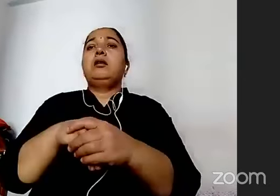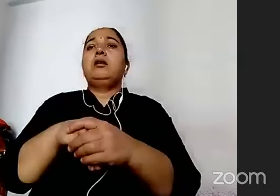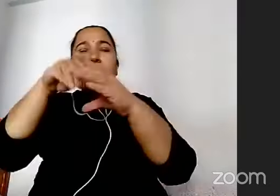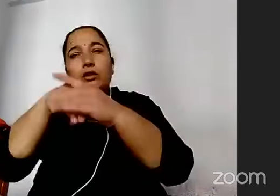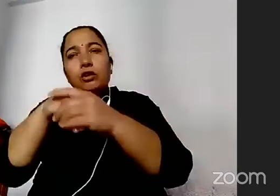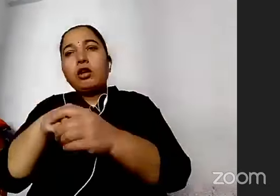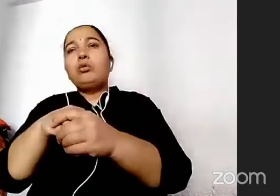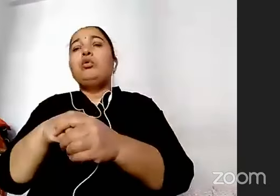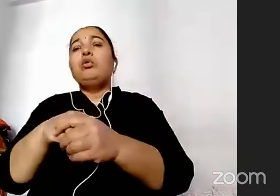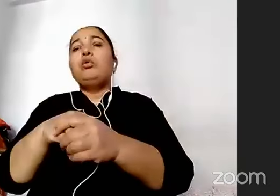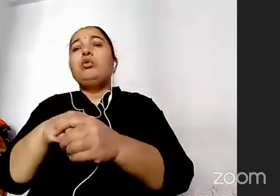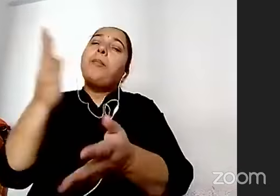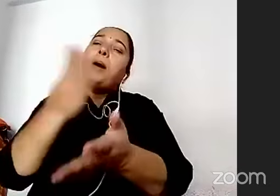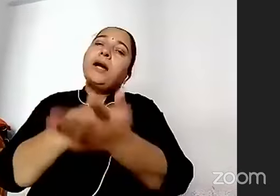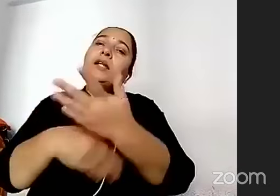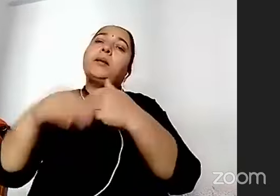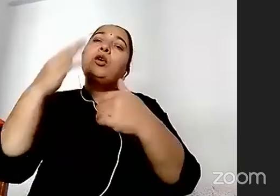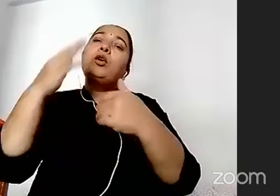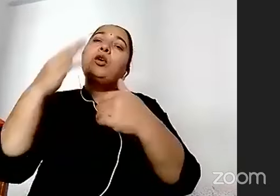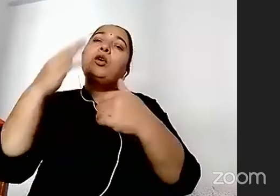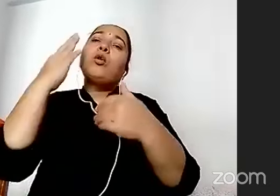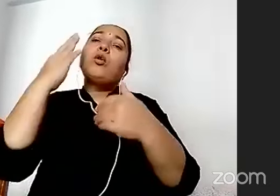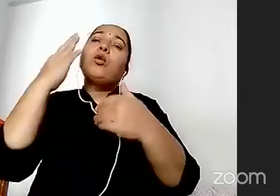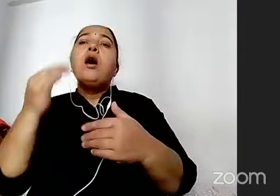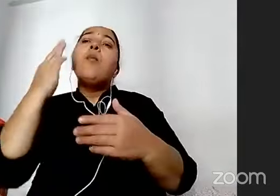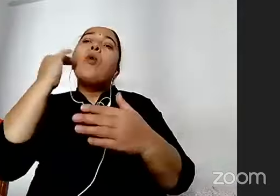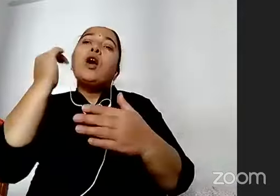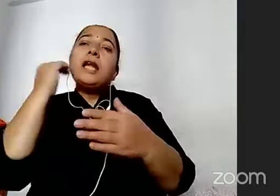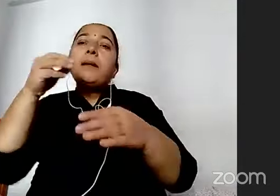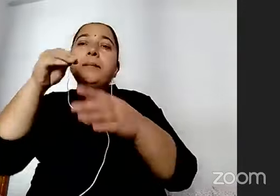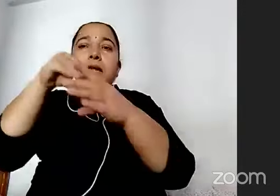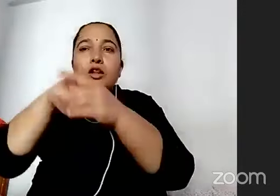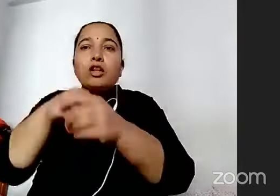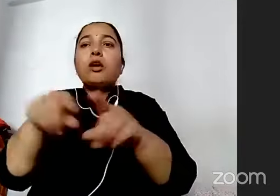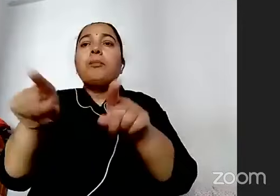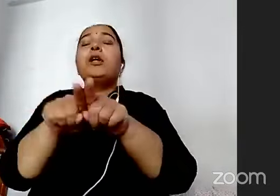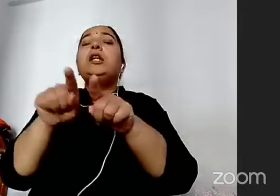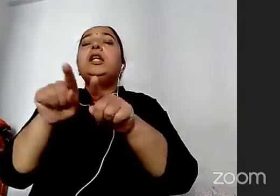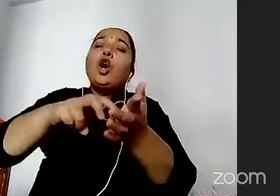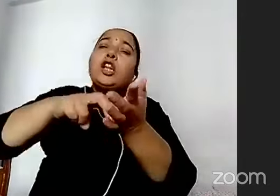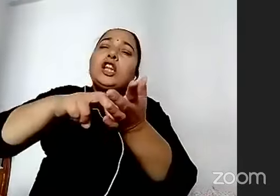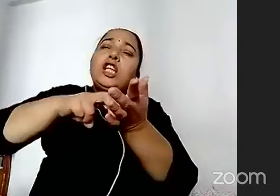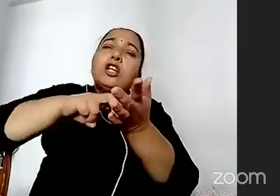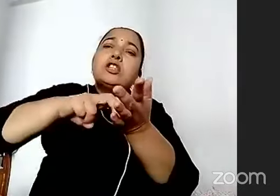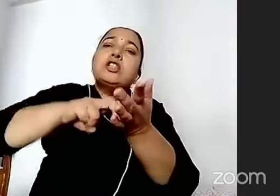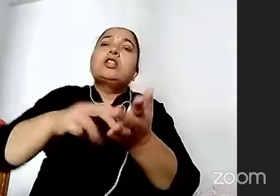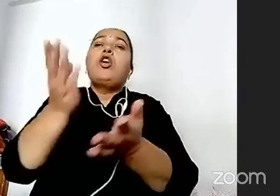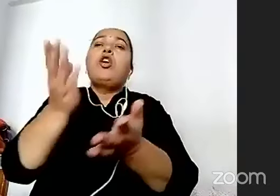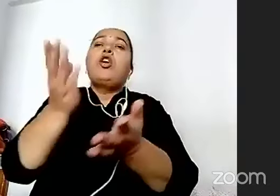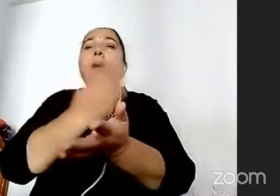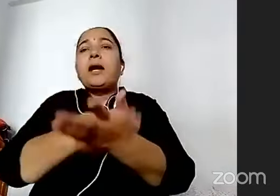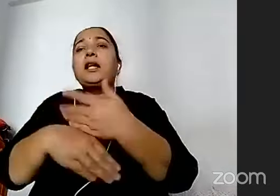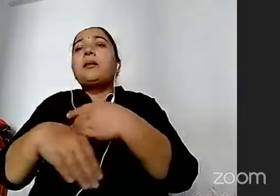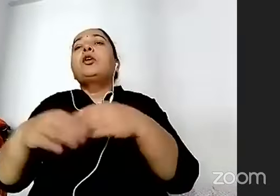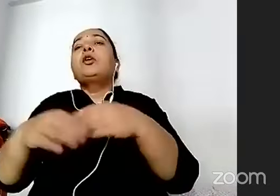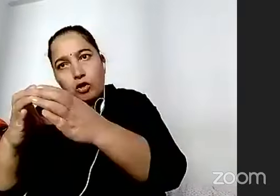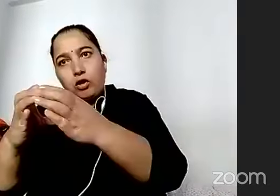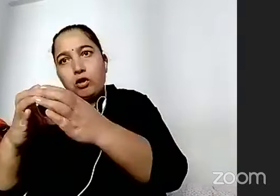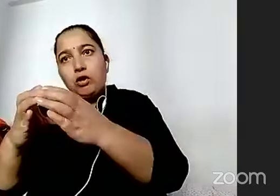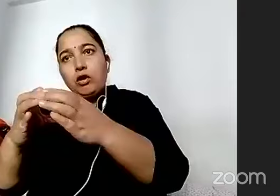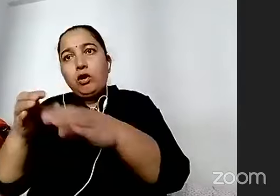भएको महिलाभित्रमा पनि अति अशक्त अपाङ्गता भएका केही वर्गहरू होइन जसमा साइको सोसल डिसेबिलिटी